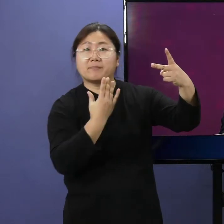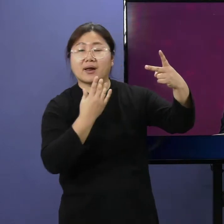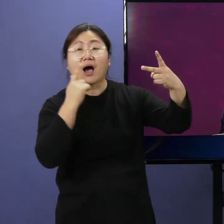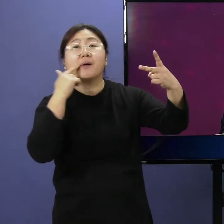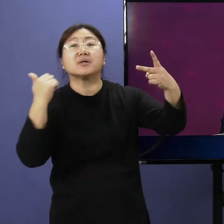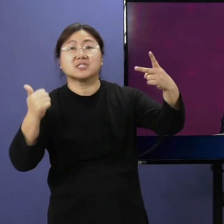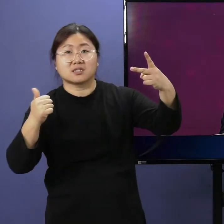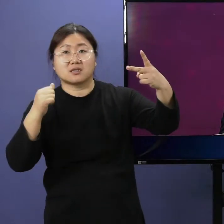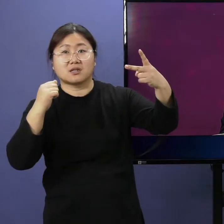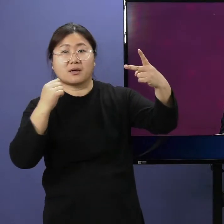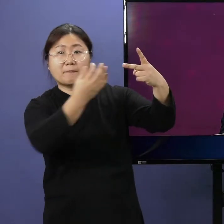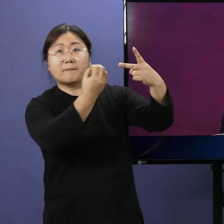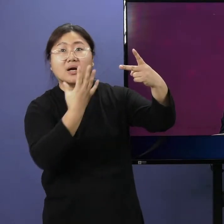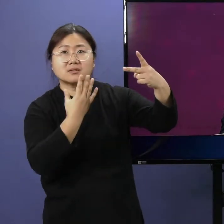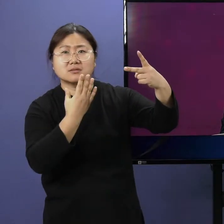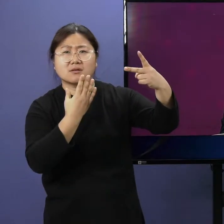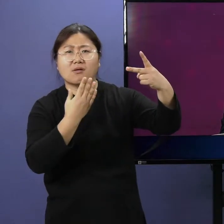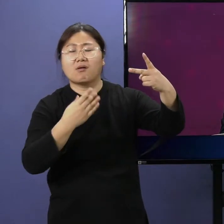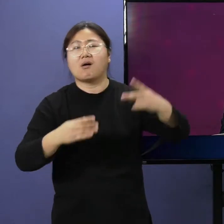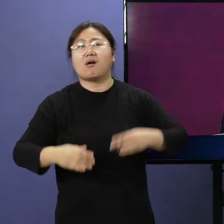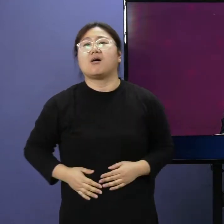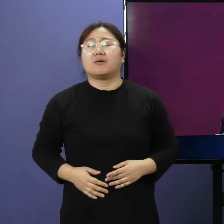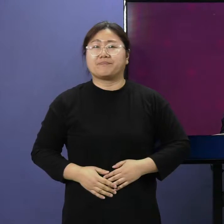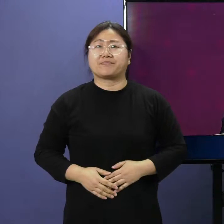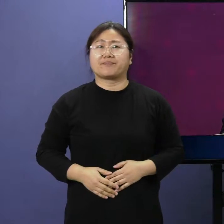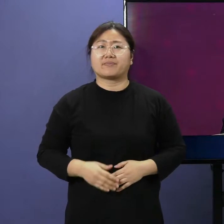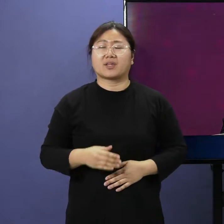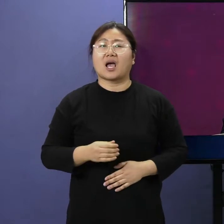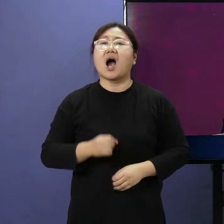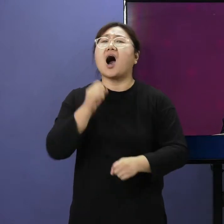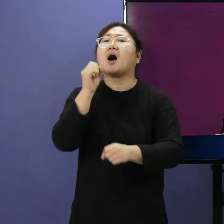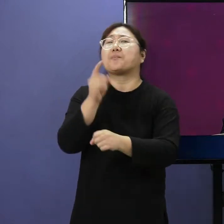미리 좀 주세요. 라며 이야기를 합니다.